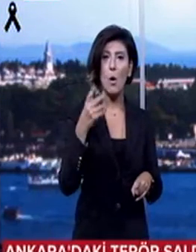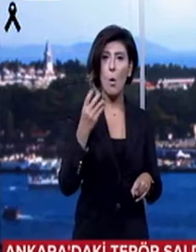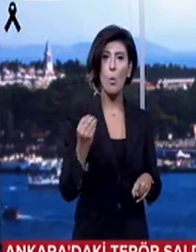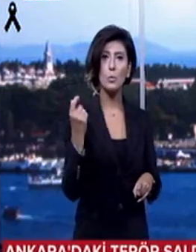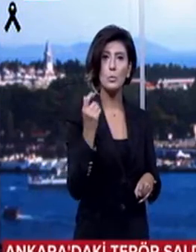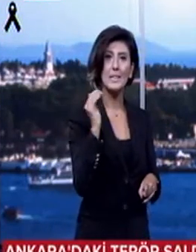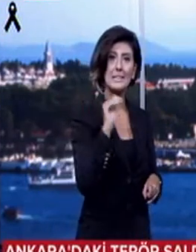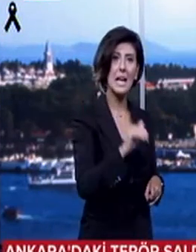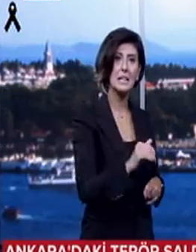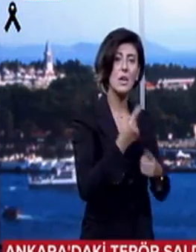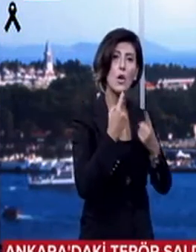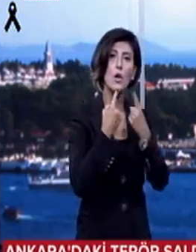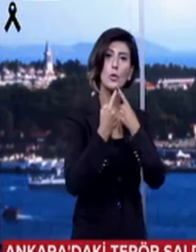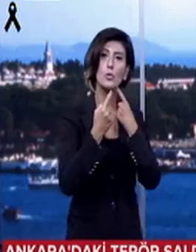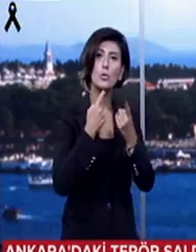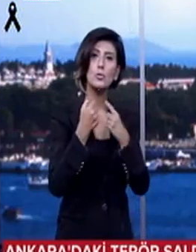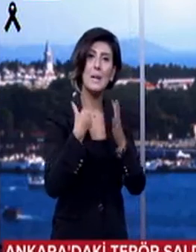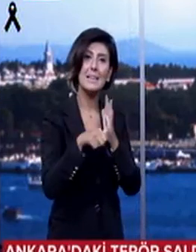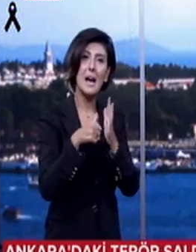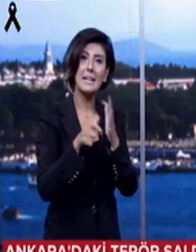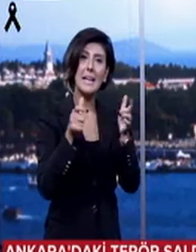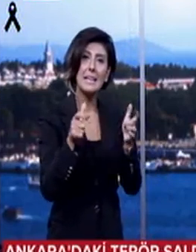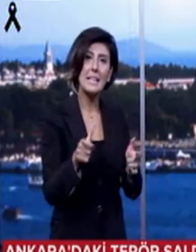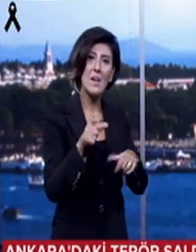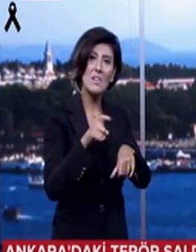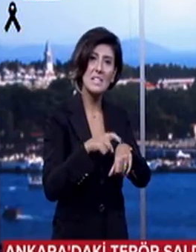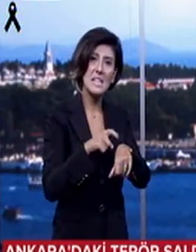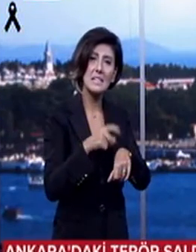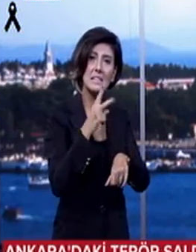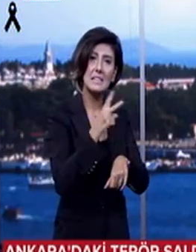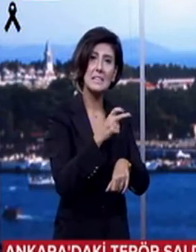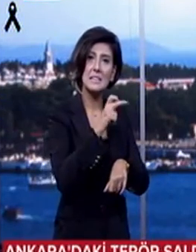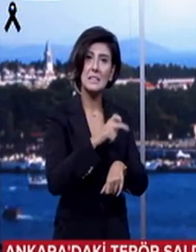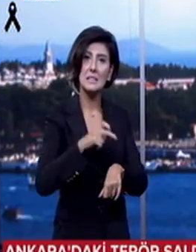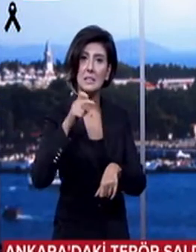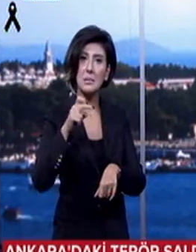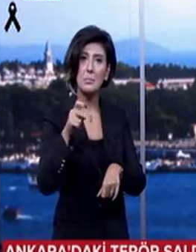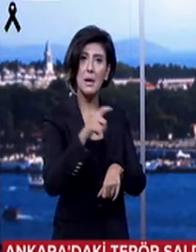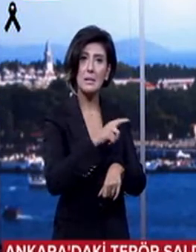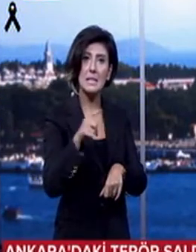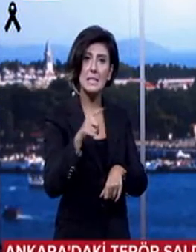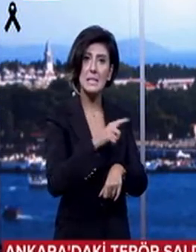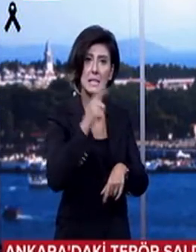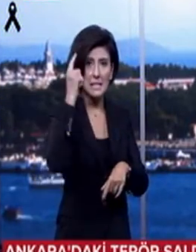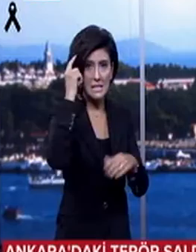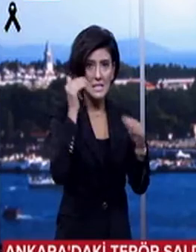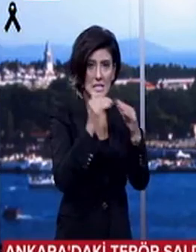HDP'dense olumlu yanıt geldi. Görüşme tarihi, yer ve saatinin iki parti arasındaki